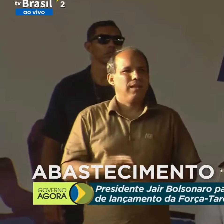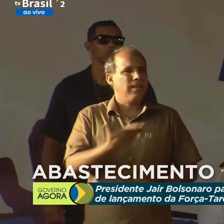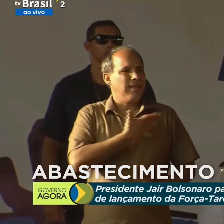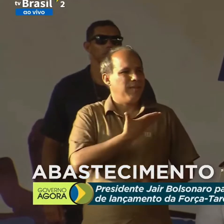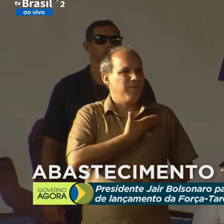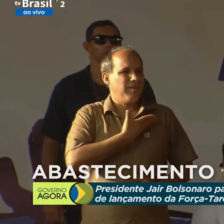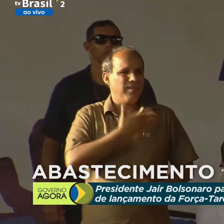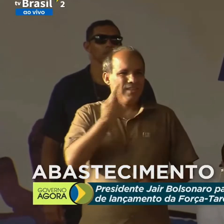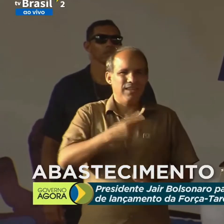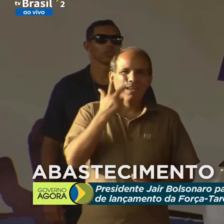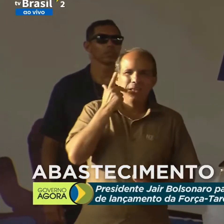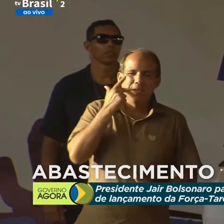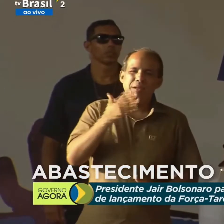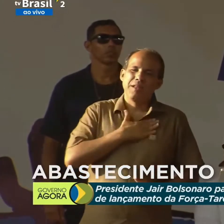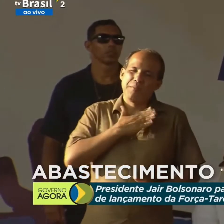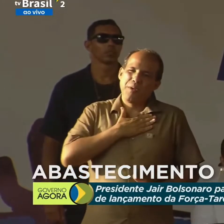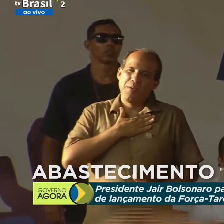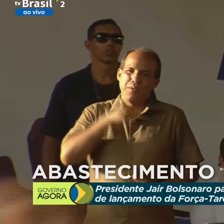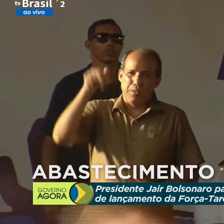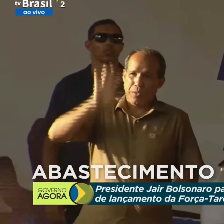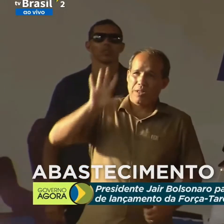amigos do Ceará e do meu Nordeste,